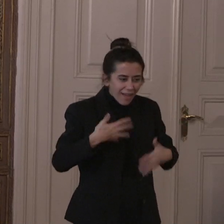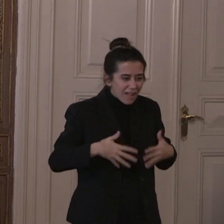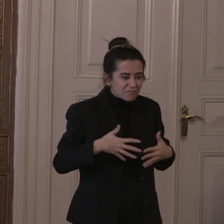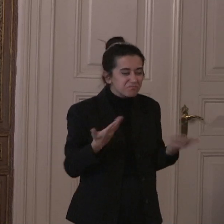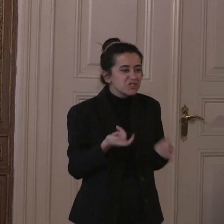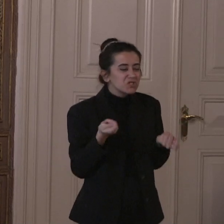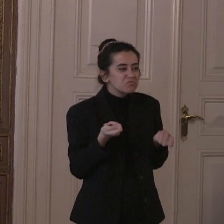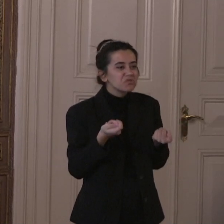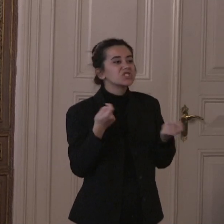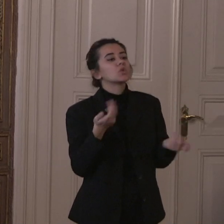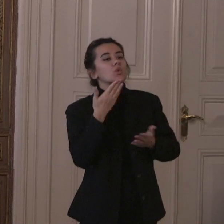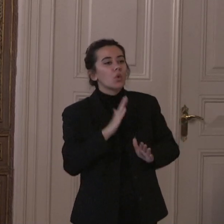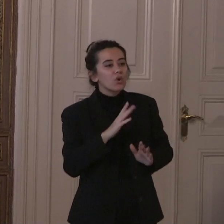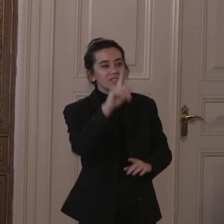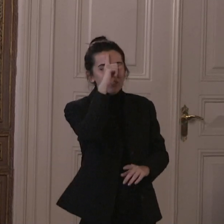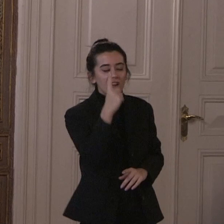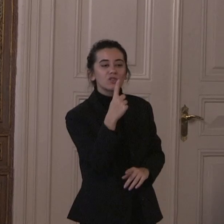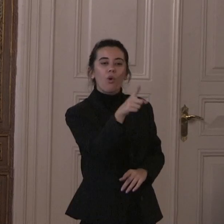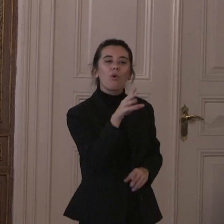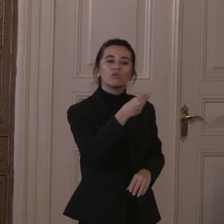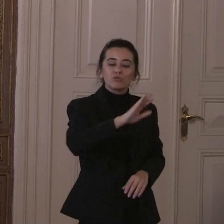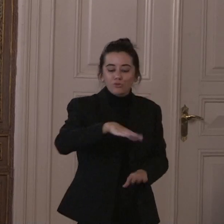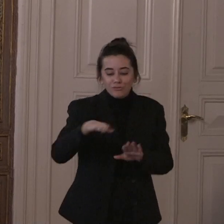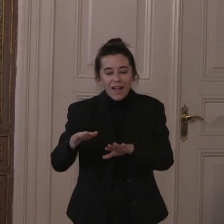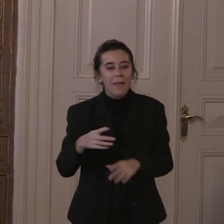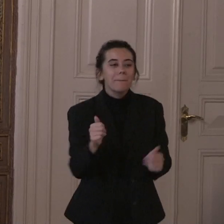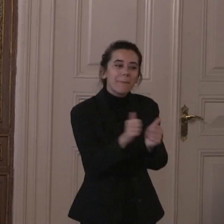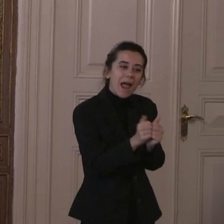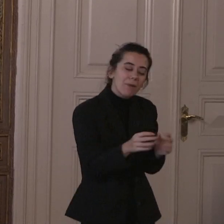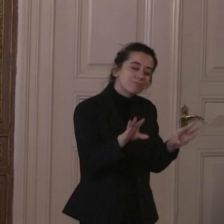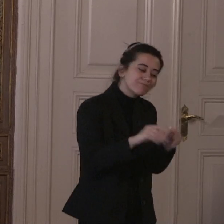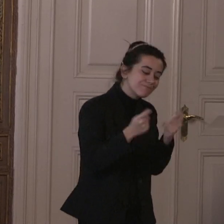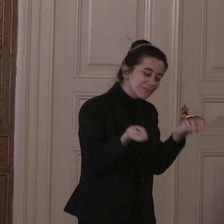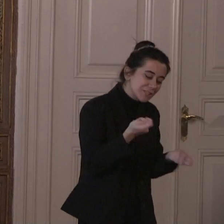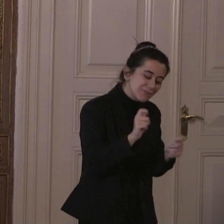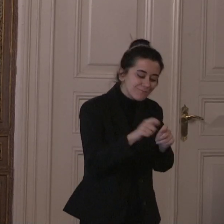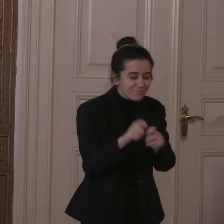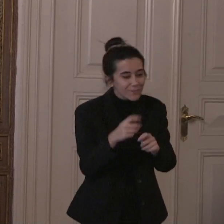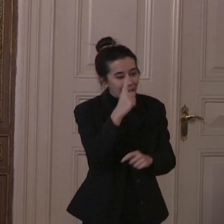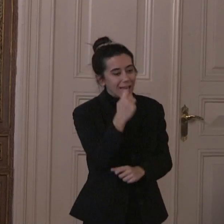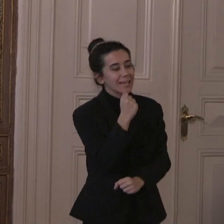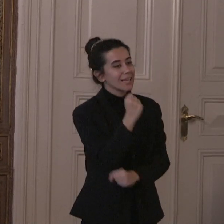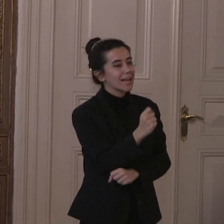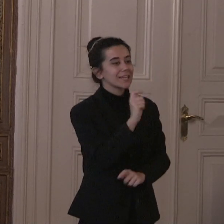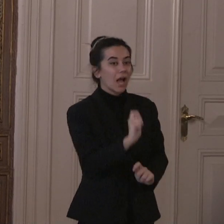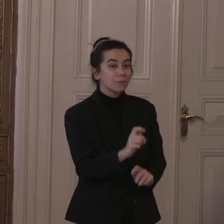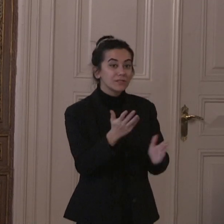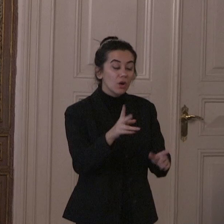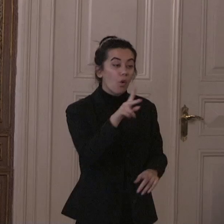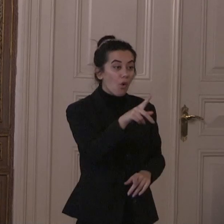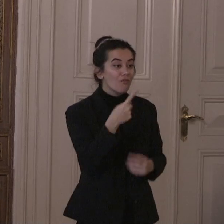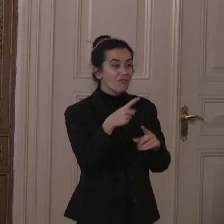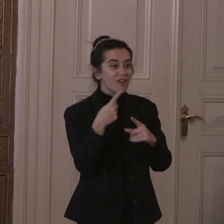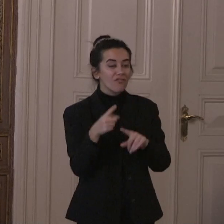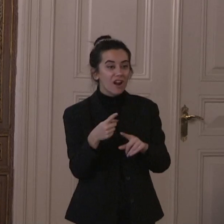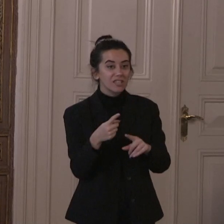çocuklar heykel yaptılar birlikte. Ve o TED'den küçük heykellerin 3D, o zaman yeni çıkmıştı, 3D printerle